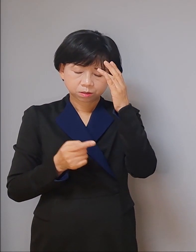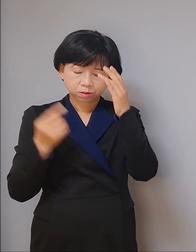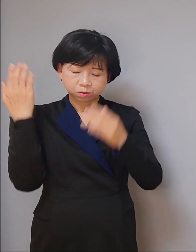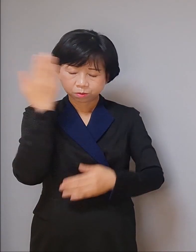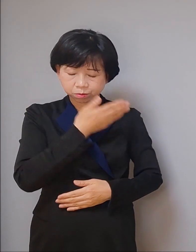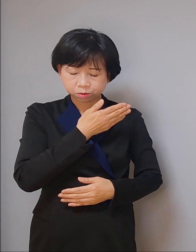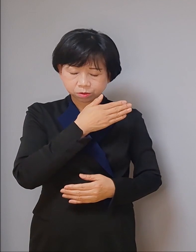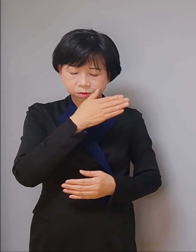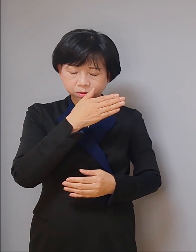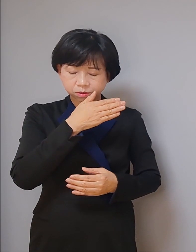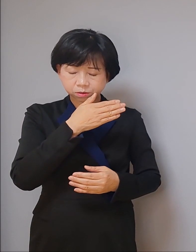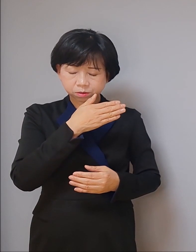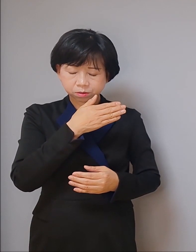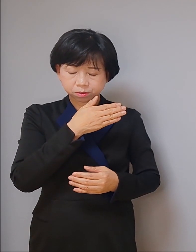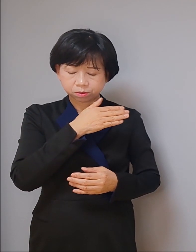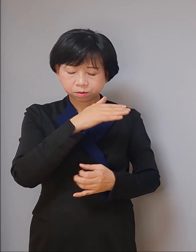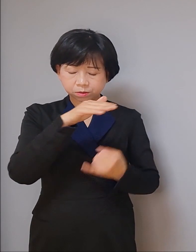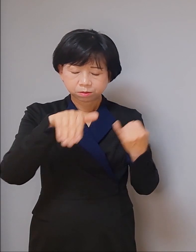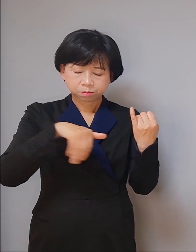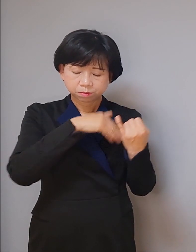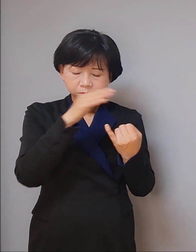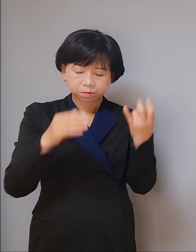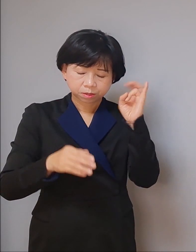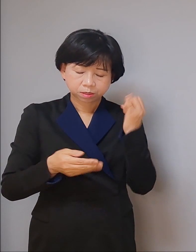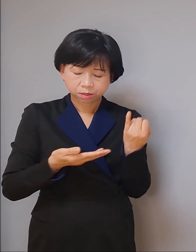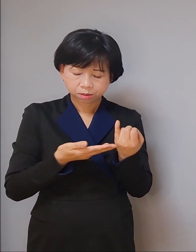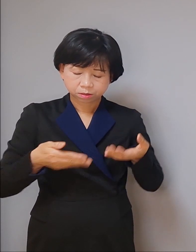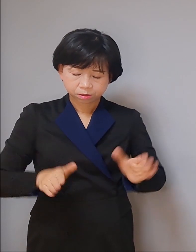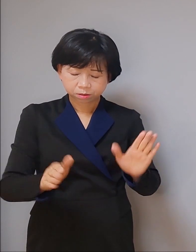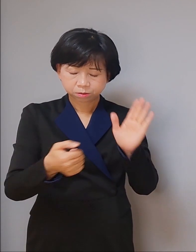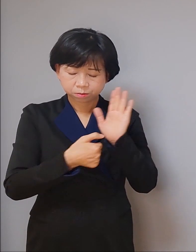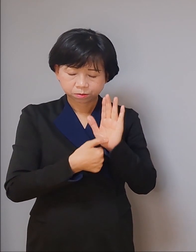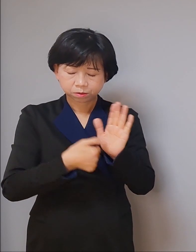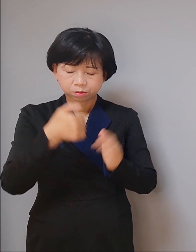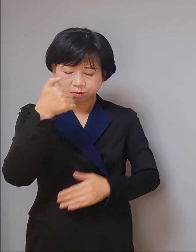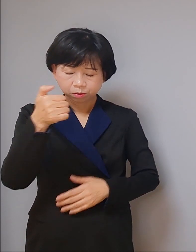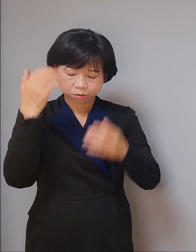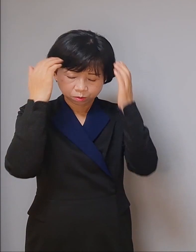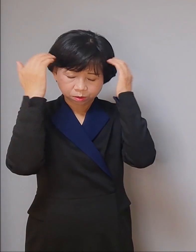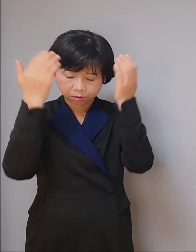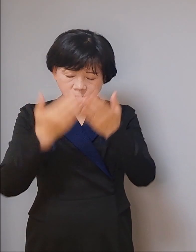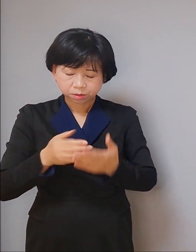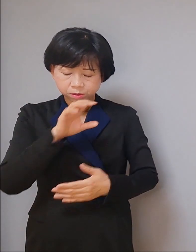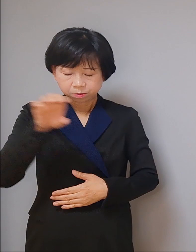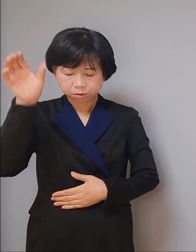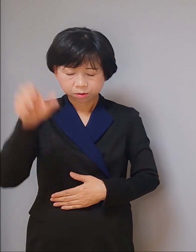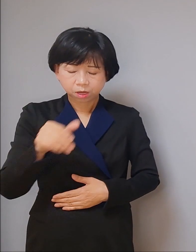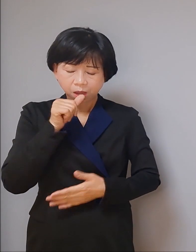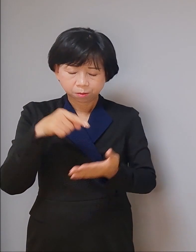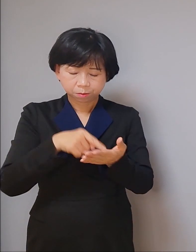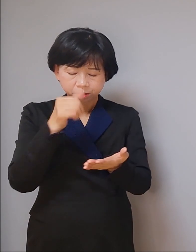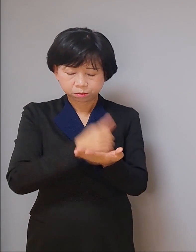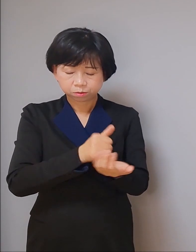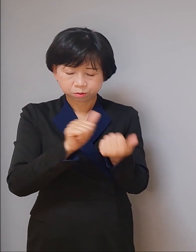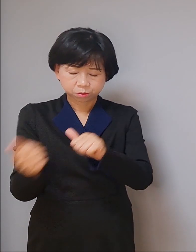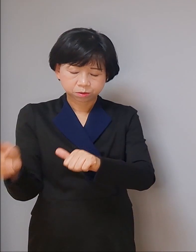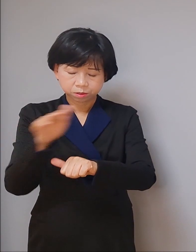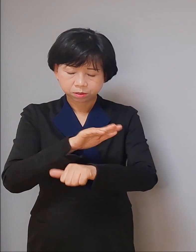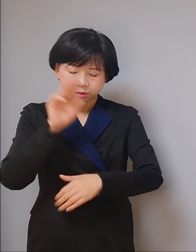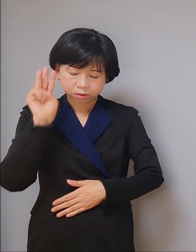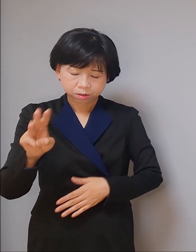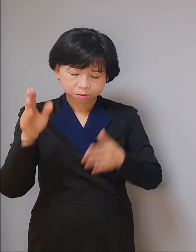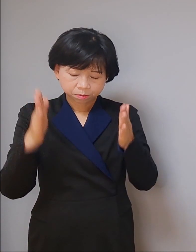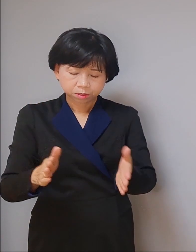고난을 받으사 십자가에 못 박혀 죽으시고 장사한 지 사흘 만에 죽은 자 가운데서 다시